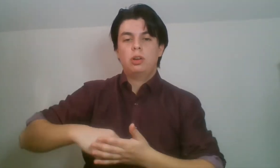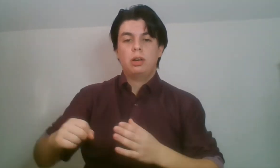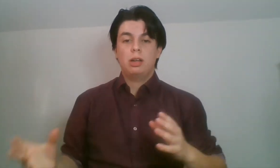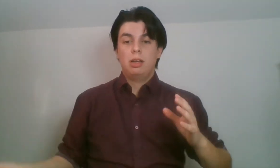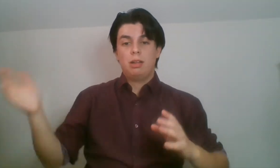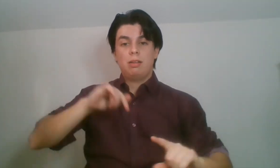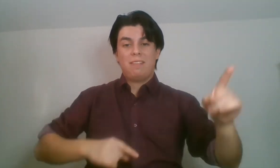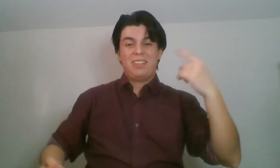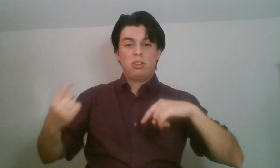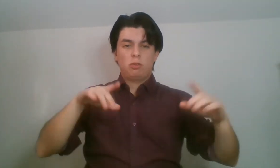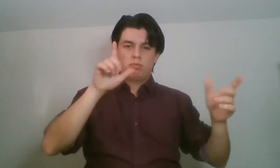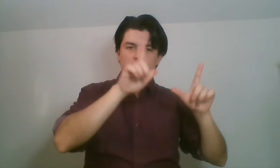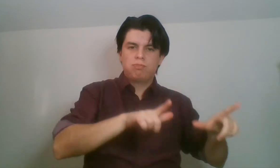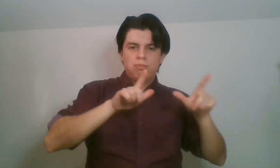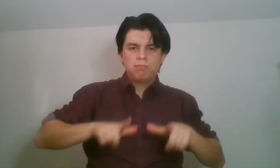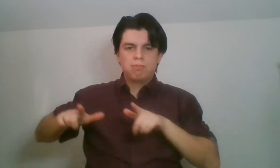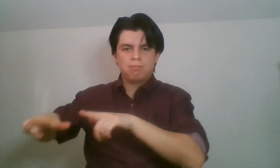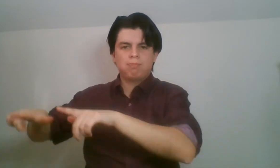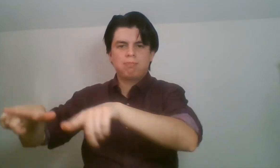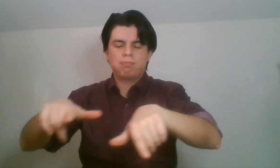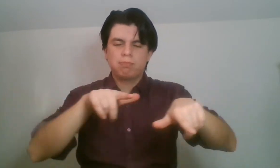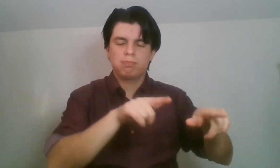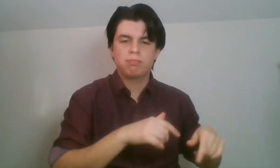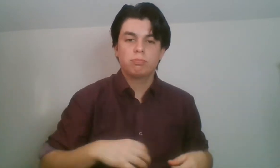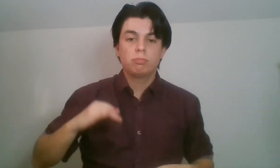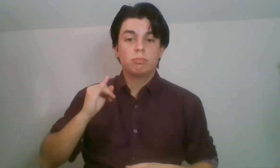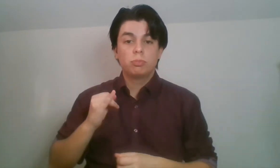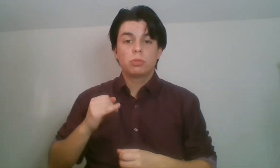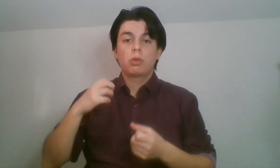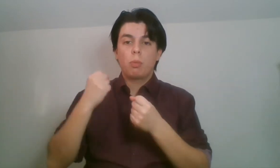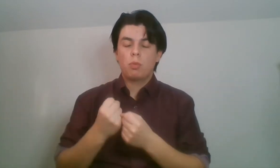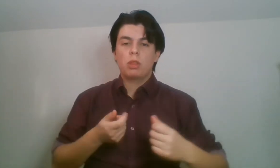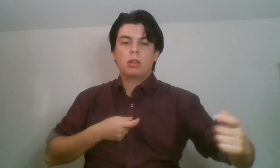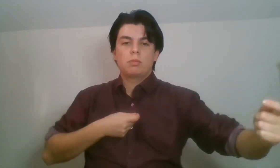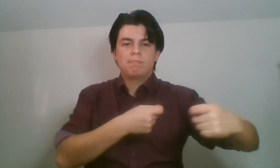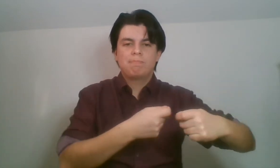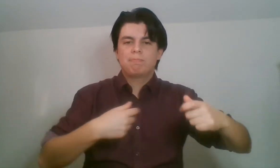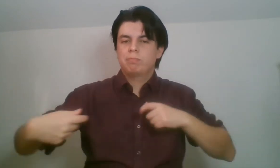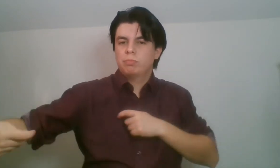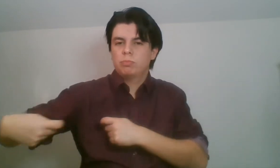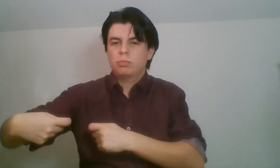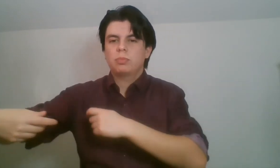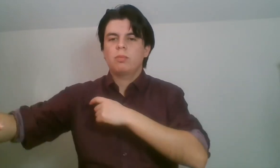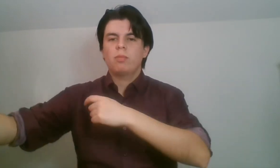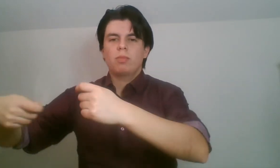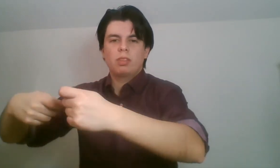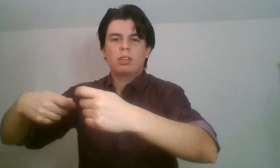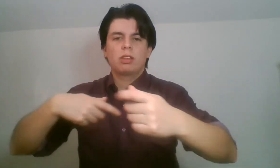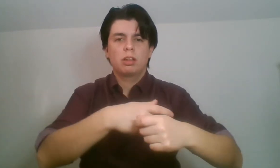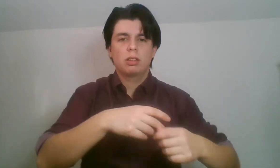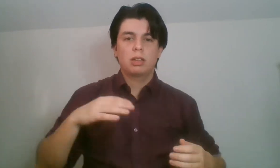logra reunir todos estos talleres, sin lugar a duda que entre ellos